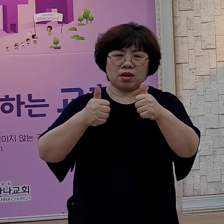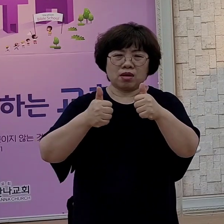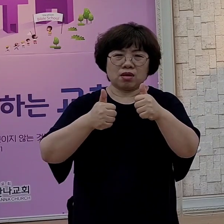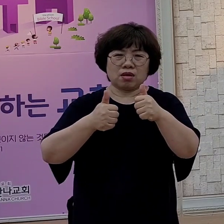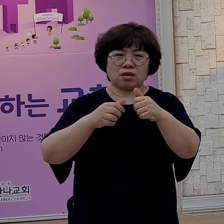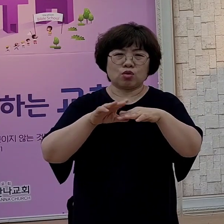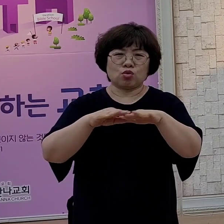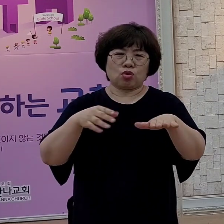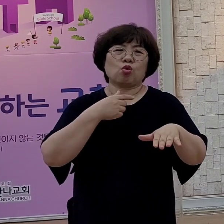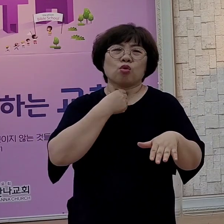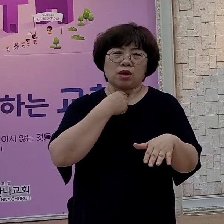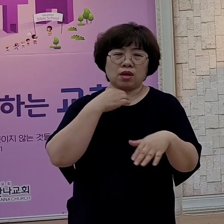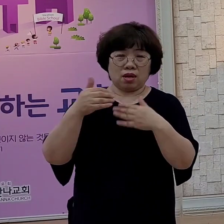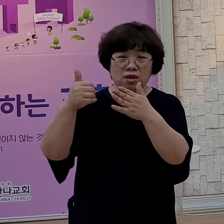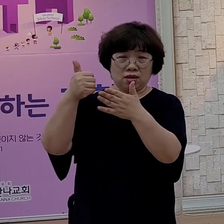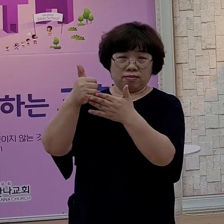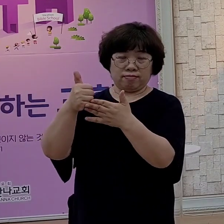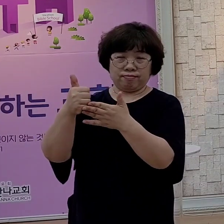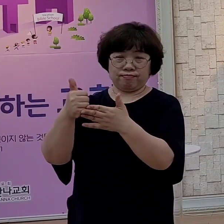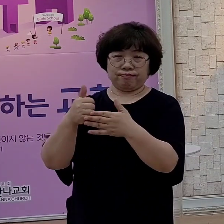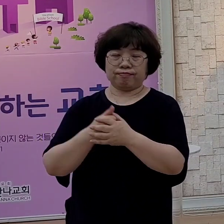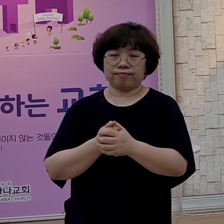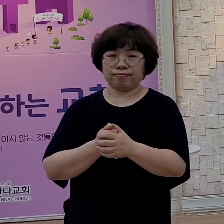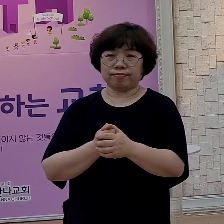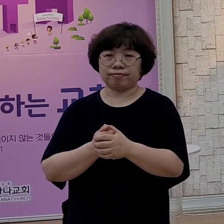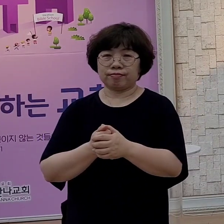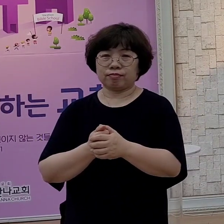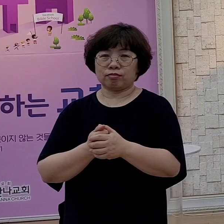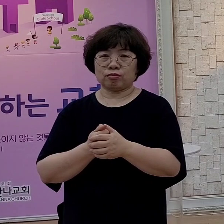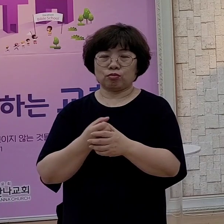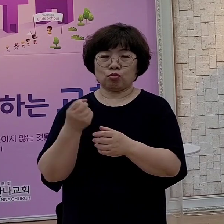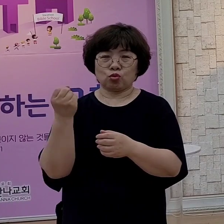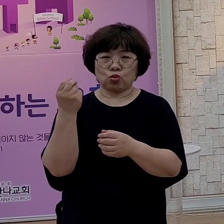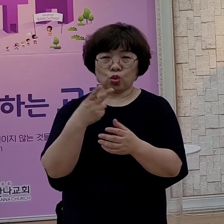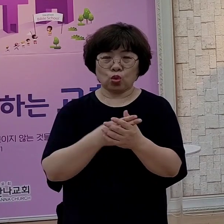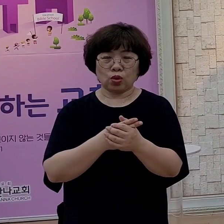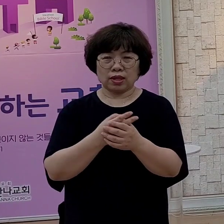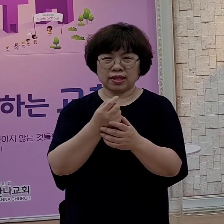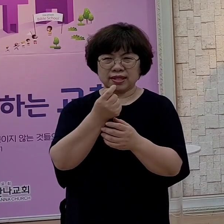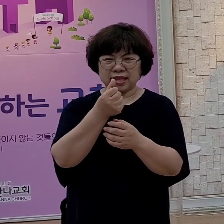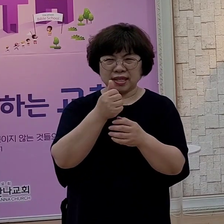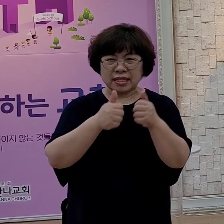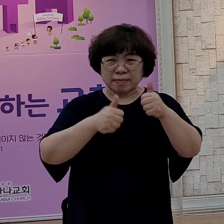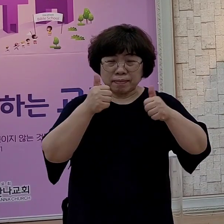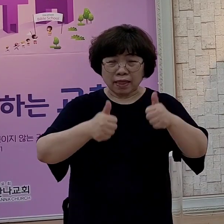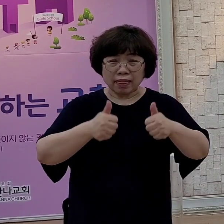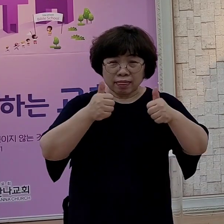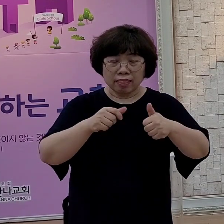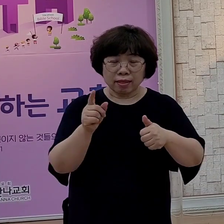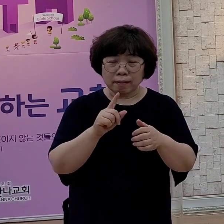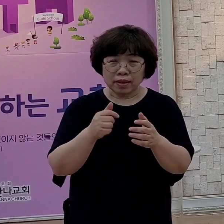말이죠. 그런가 하면 또 작은 심판이 있어요. 하나님께서